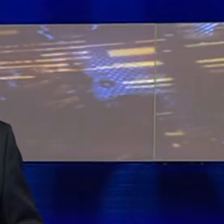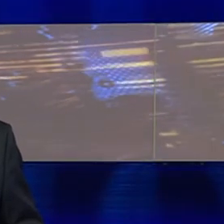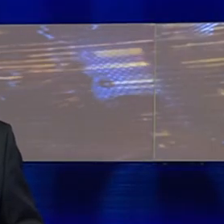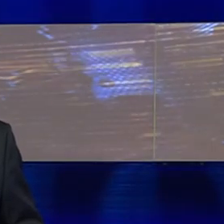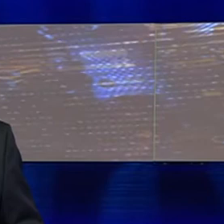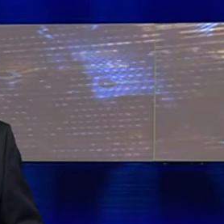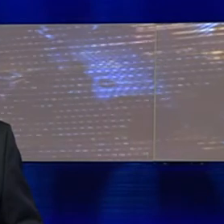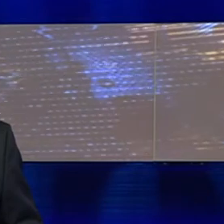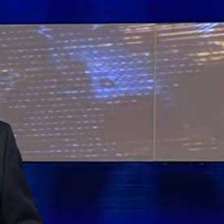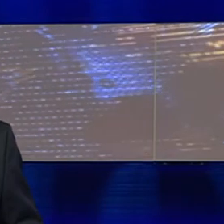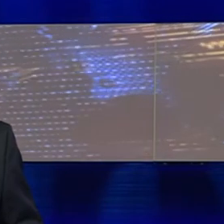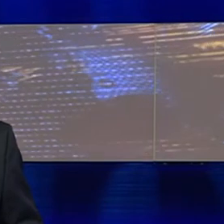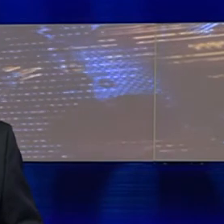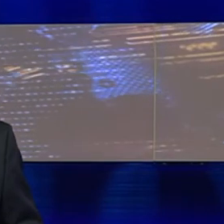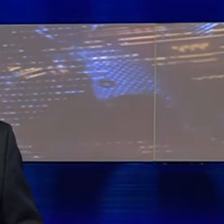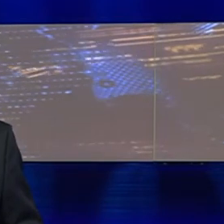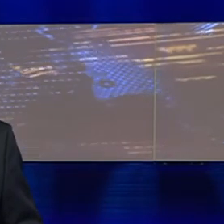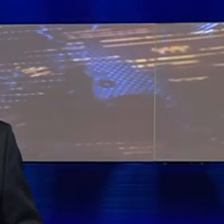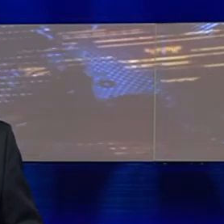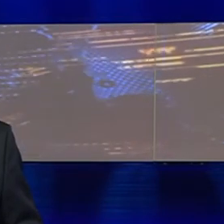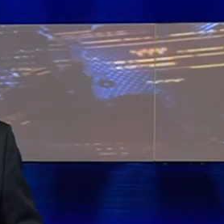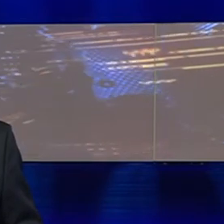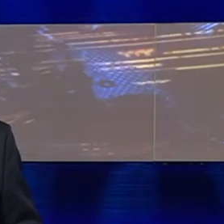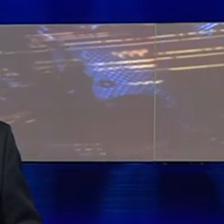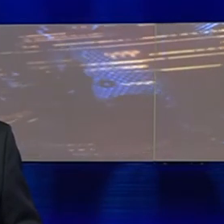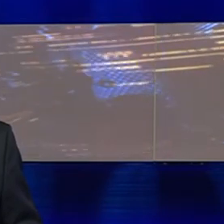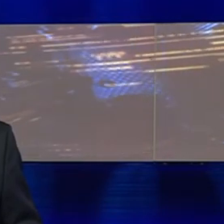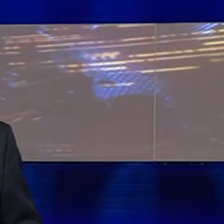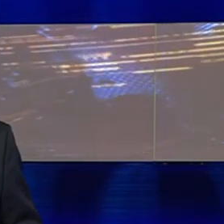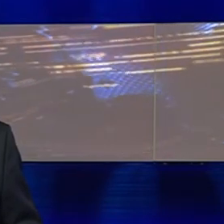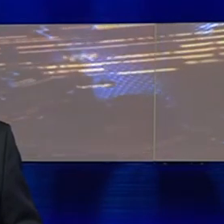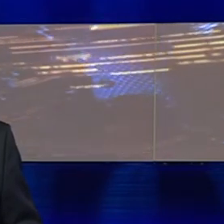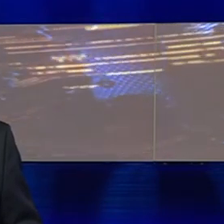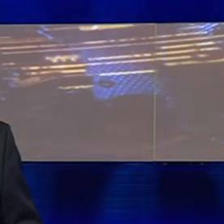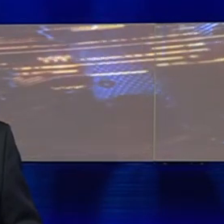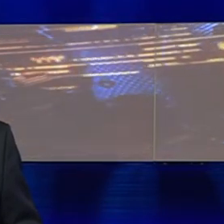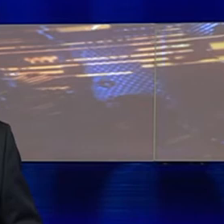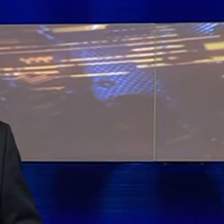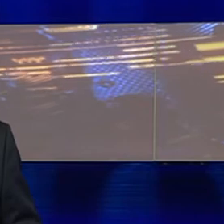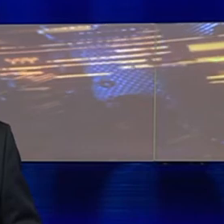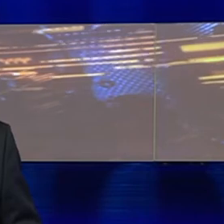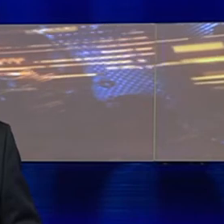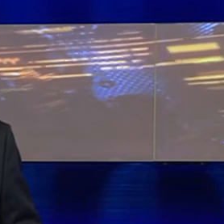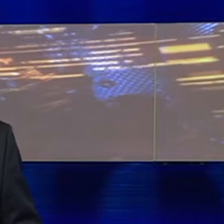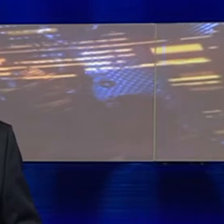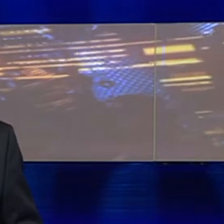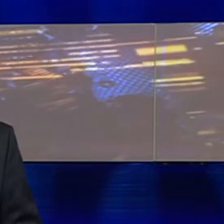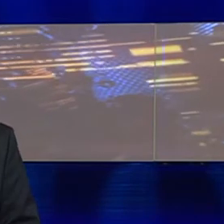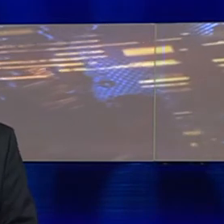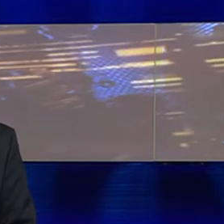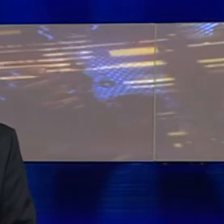такого повороту і чи почали вже готувати мобільні групи з усіма рівнями захисту? Поки що відповіді від голови